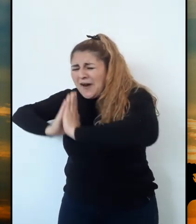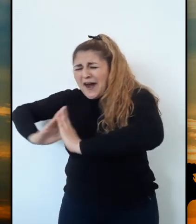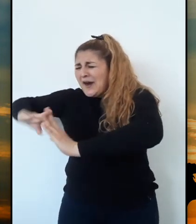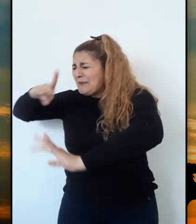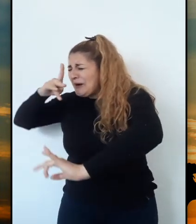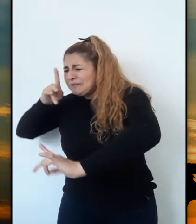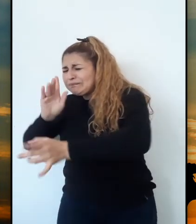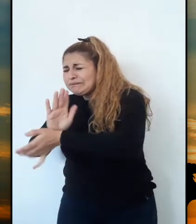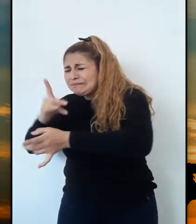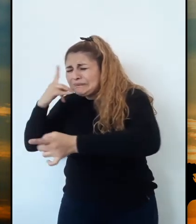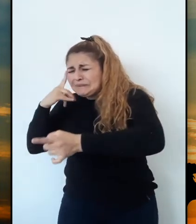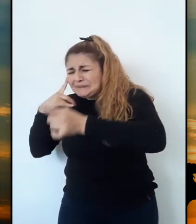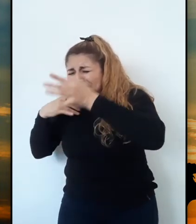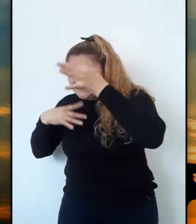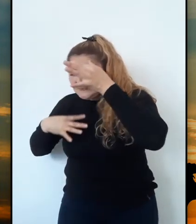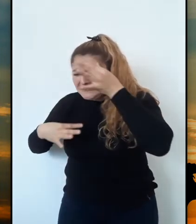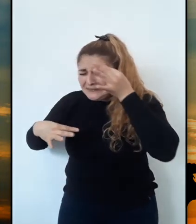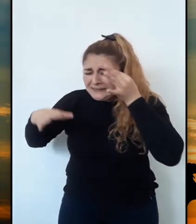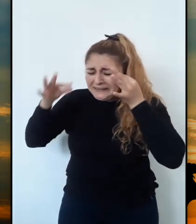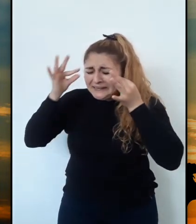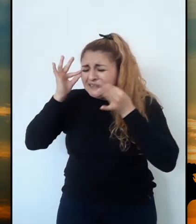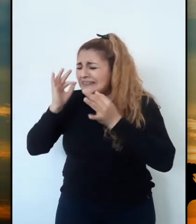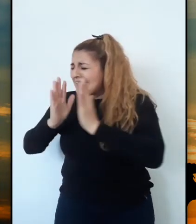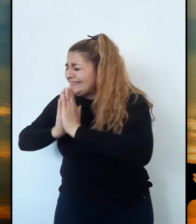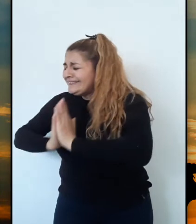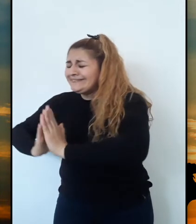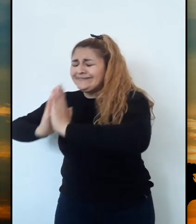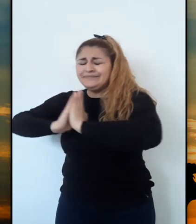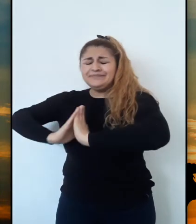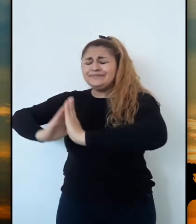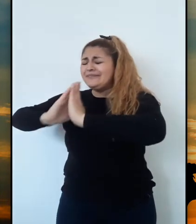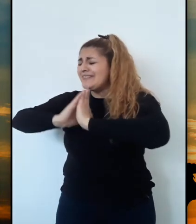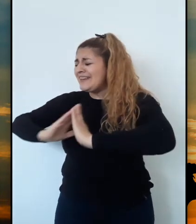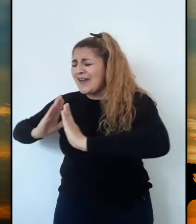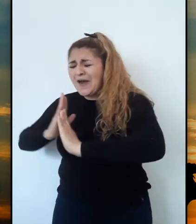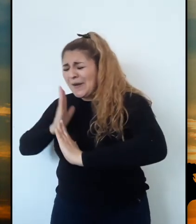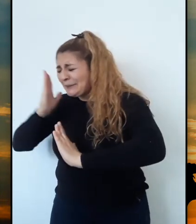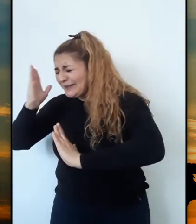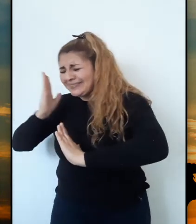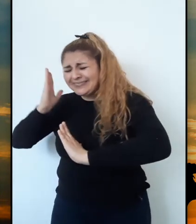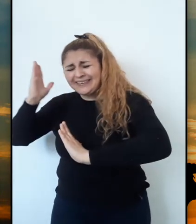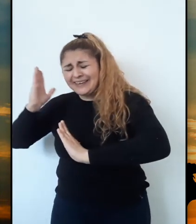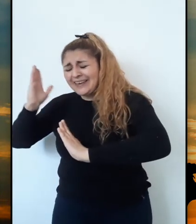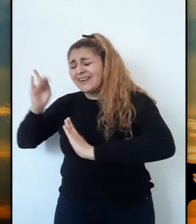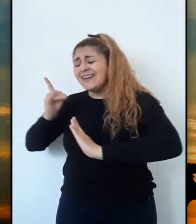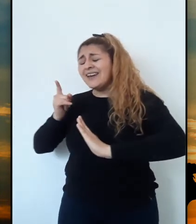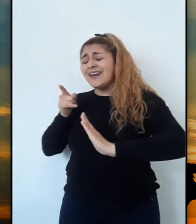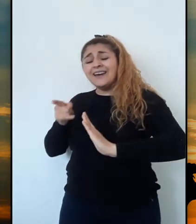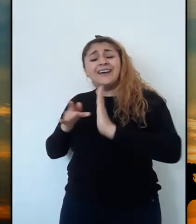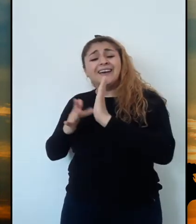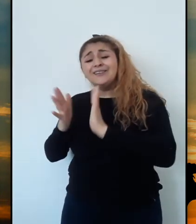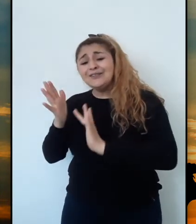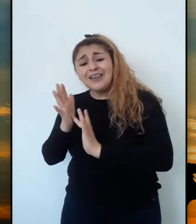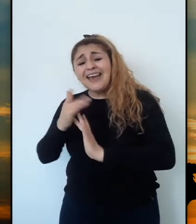no escatimó, que no fue egoísta con su propio hijo, mais qu'il a livré pour nous